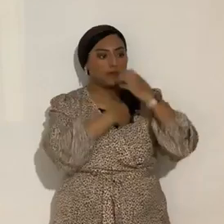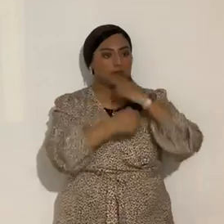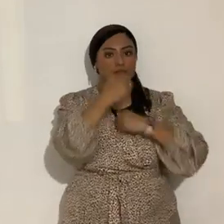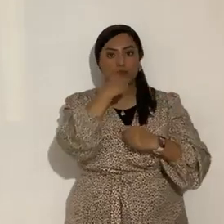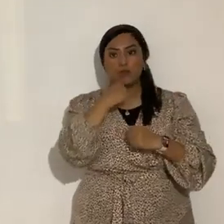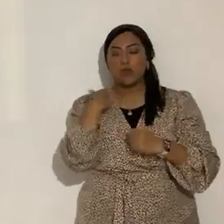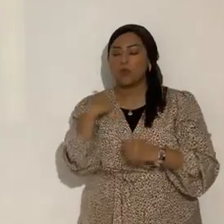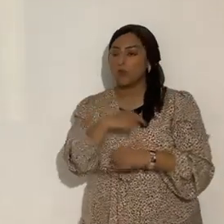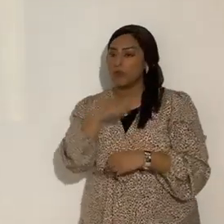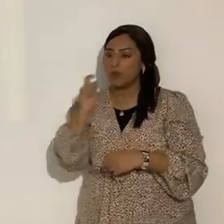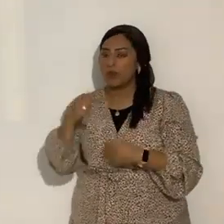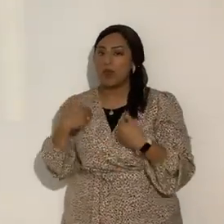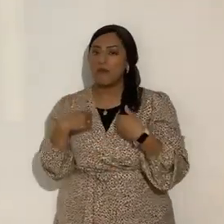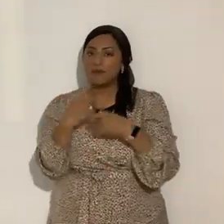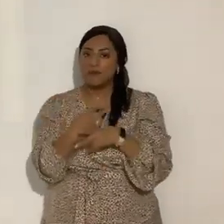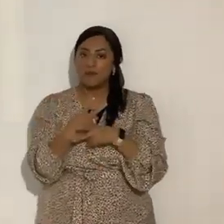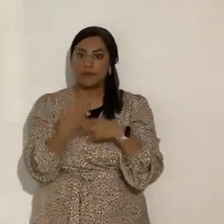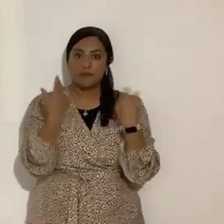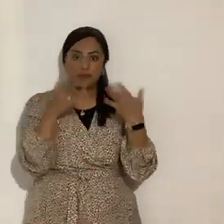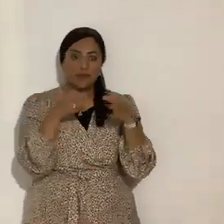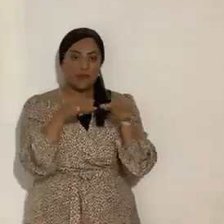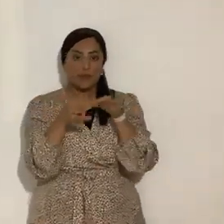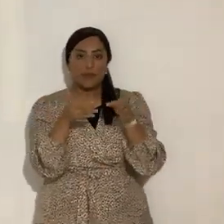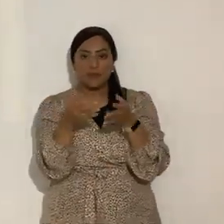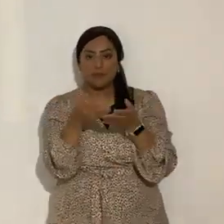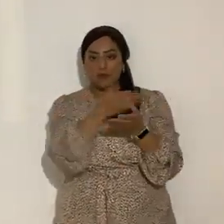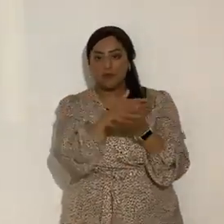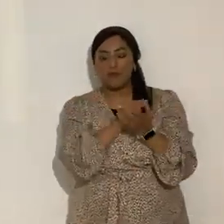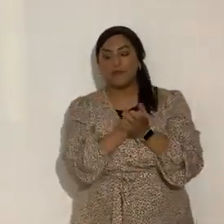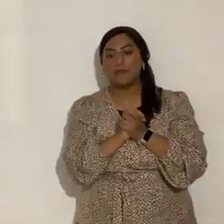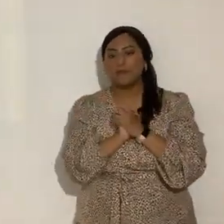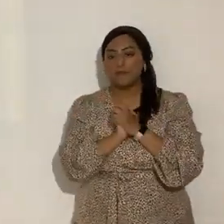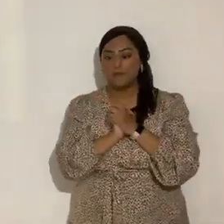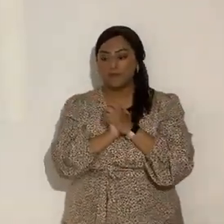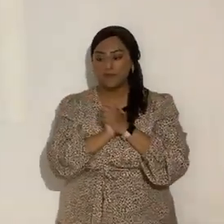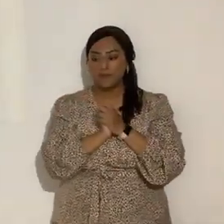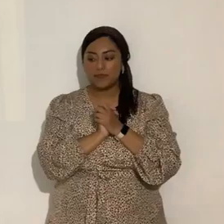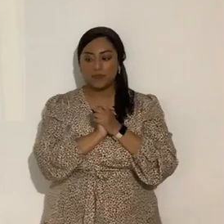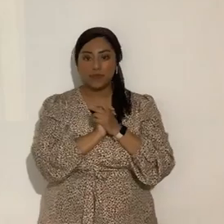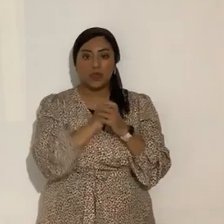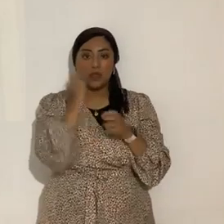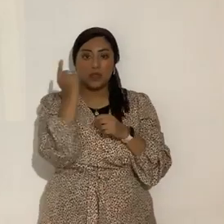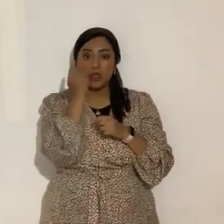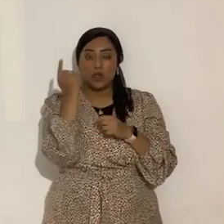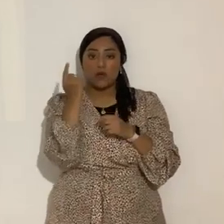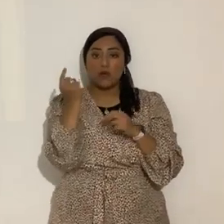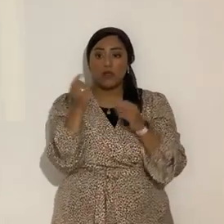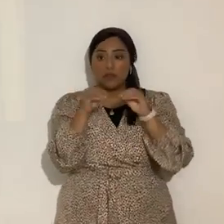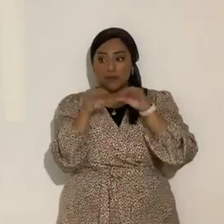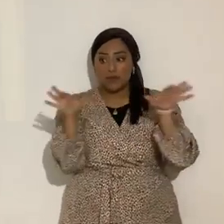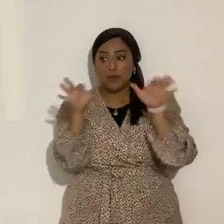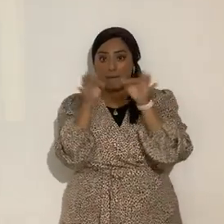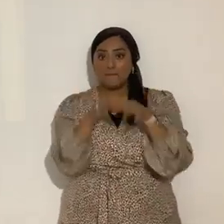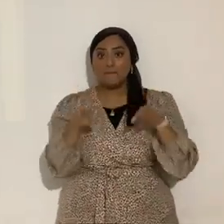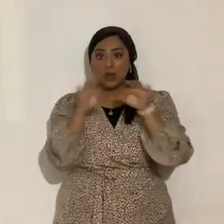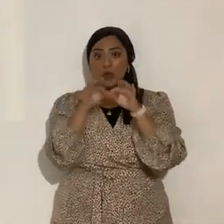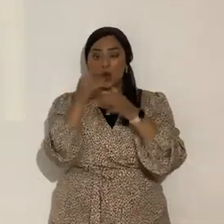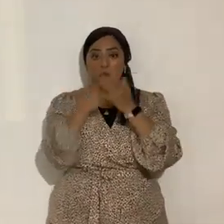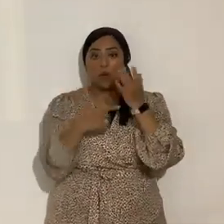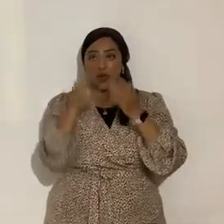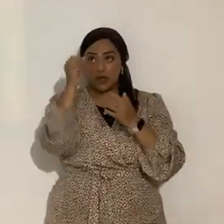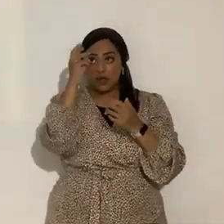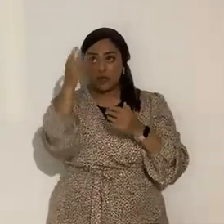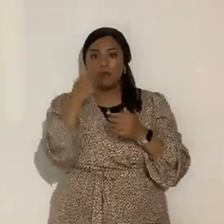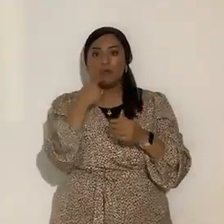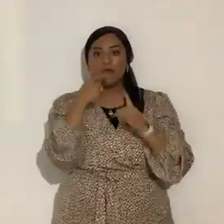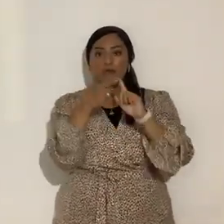Entonces tengamos cuidado con ello. Eso ya está ministrado en este mismo canal. Los únicos mensajes que valen la pena son los que manda Yahshua